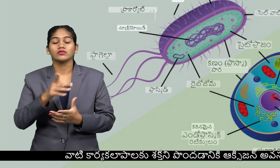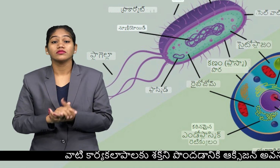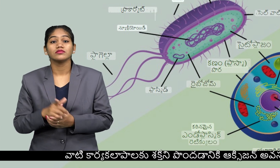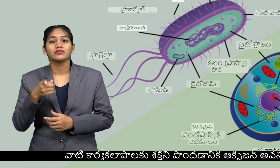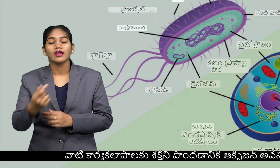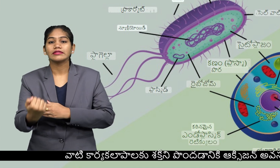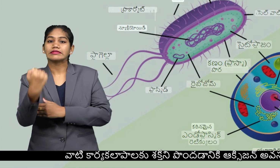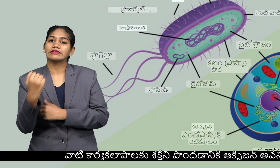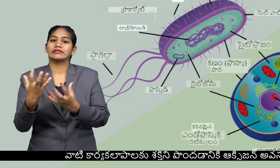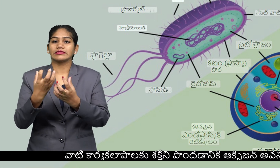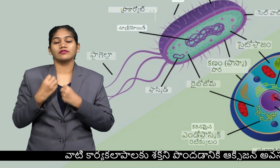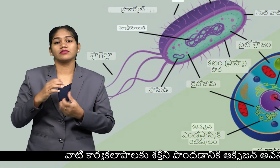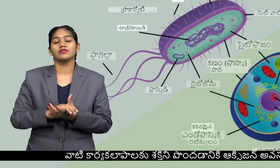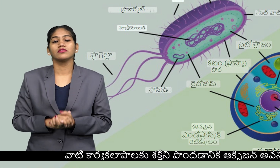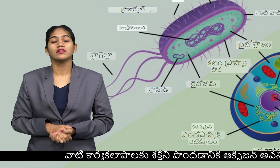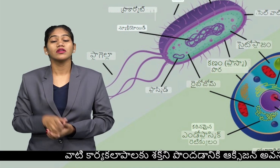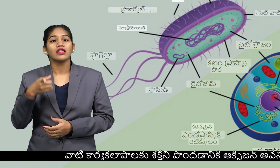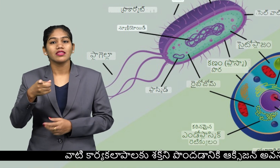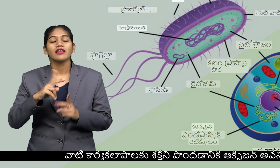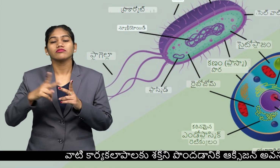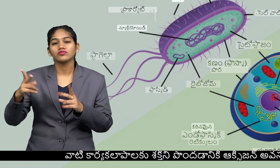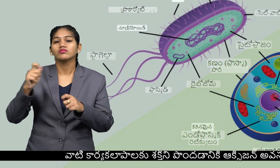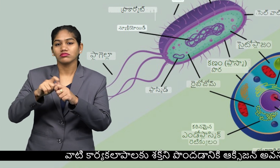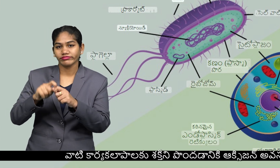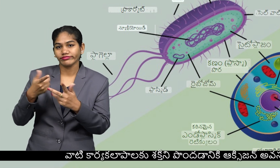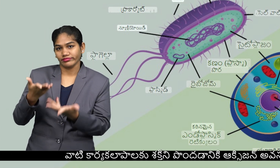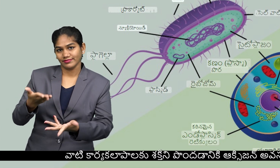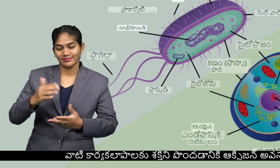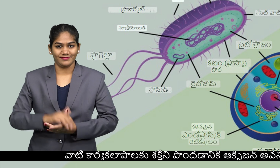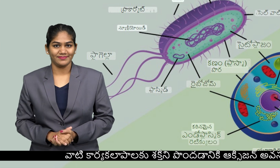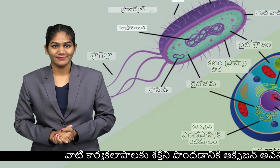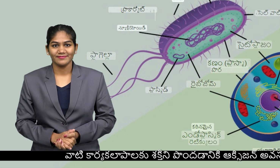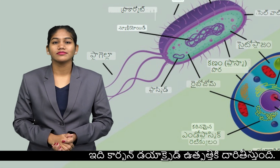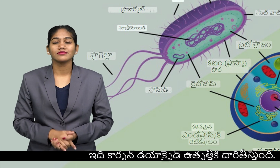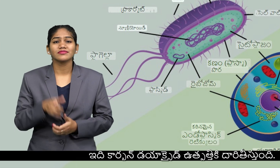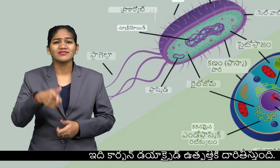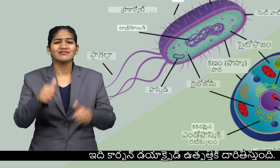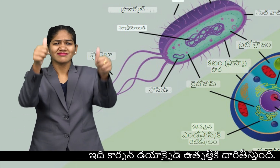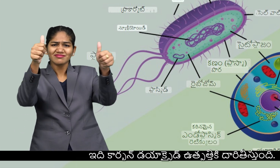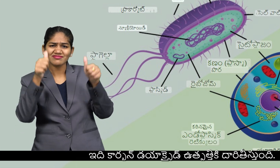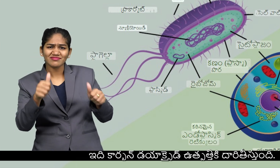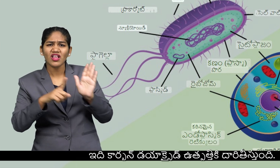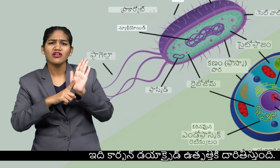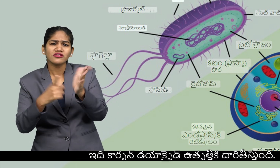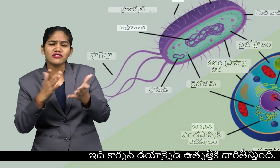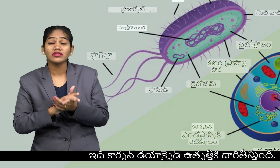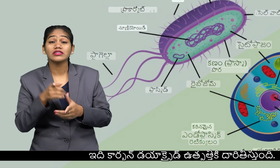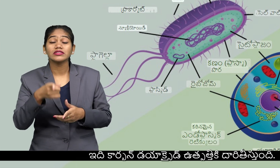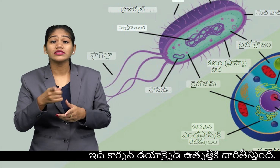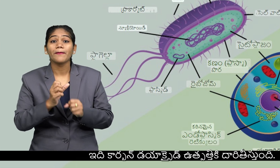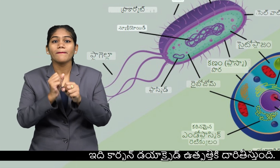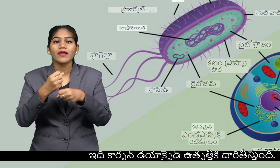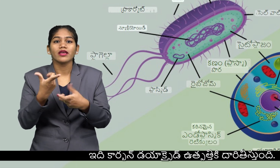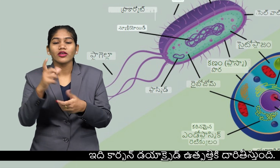వాటి కార్యకలాపాలకు శక్తిని పొందడానికి ఆక్సిజన్ అవసరం. ఇది కార్బన్ డయాక్సైడ్